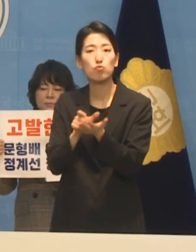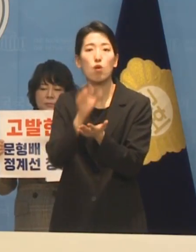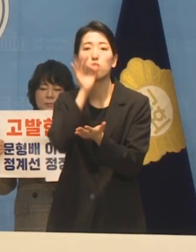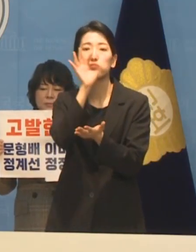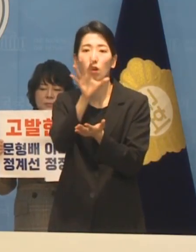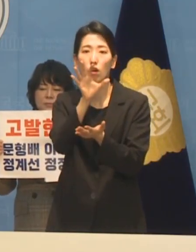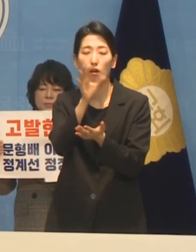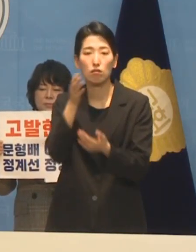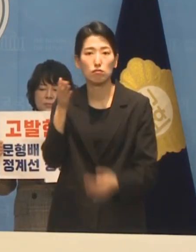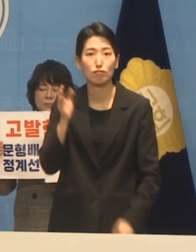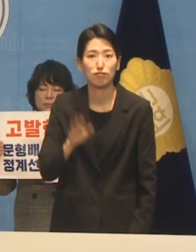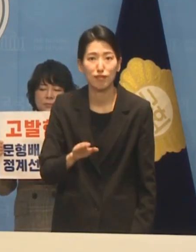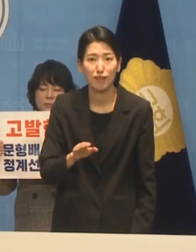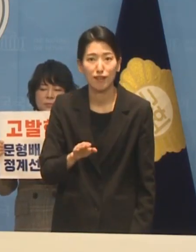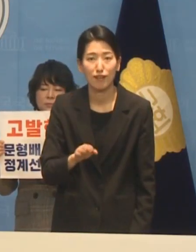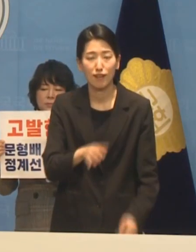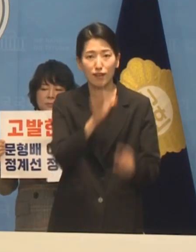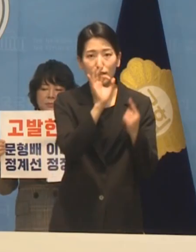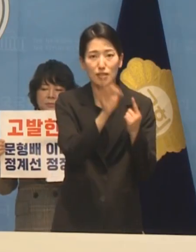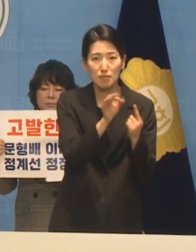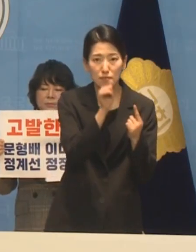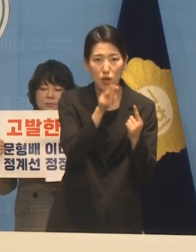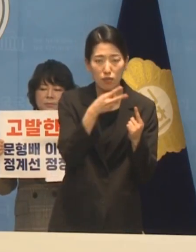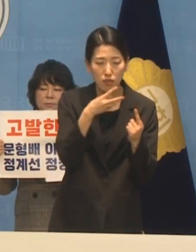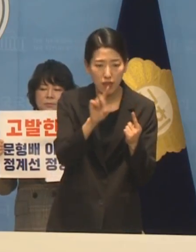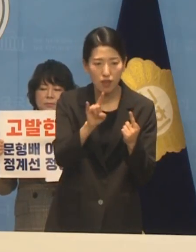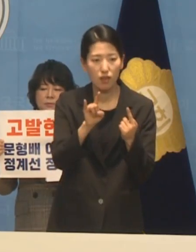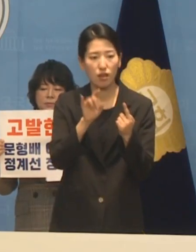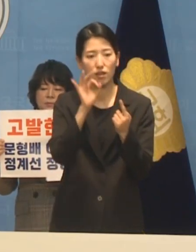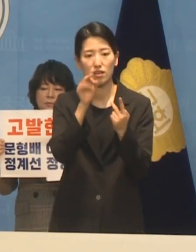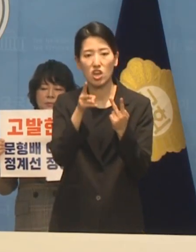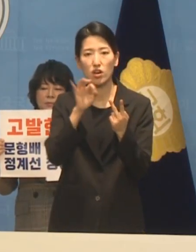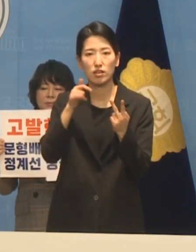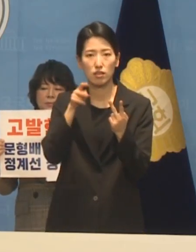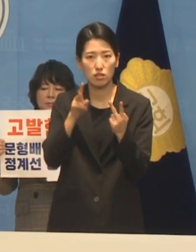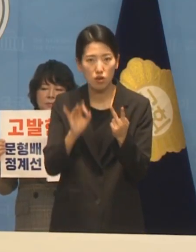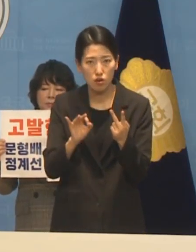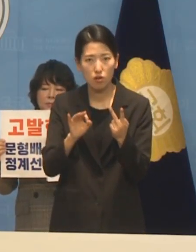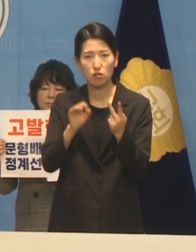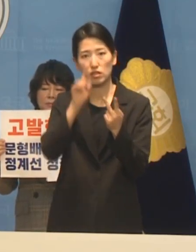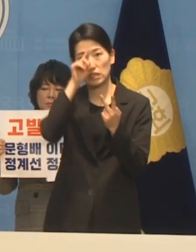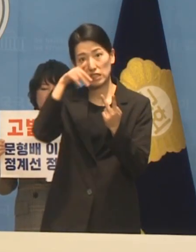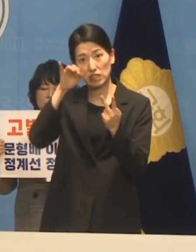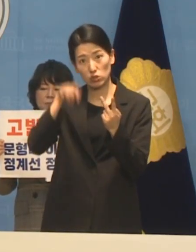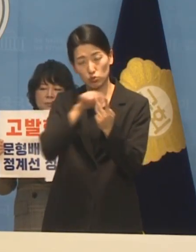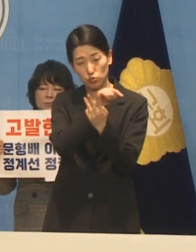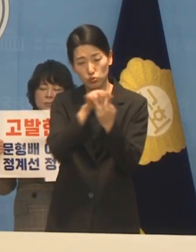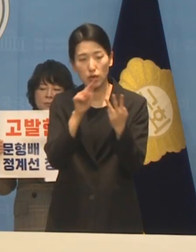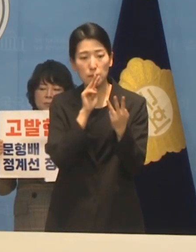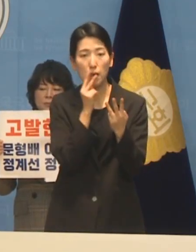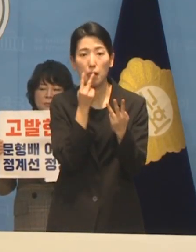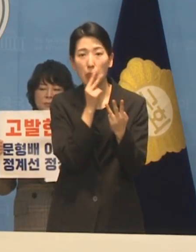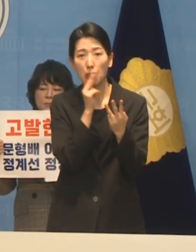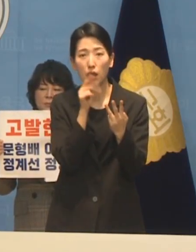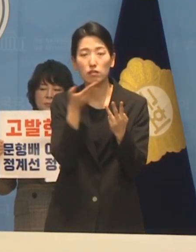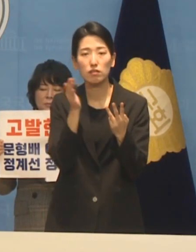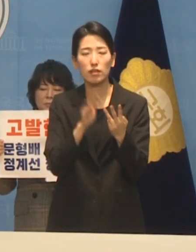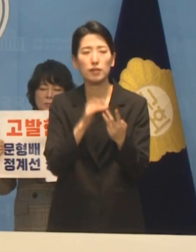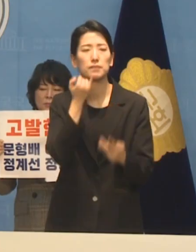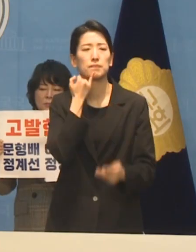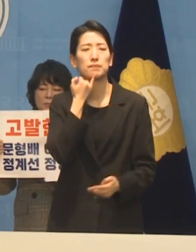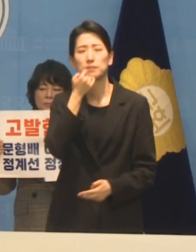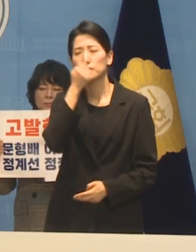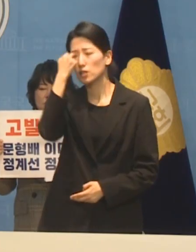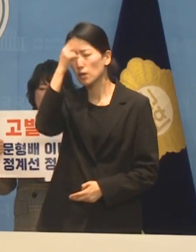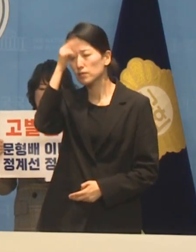여인형 방첩사령관, 김현태 707 특임단장 등 주요 증인의 번복된 증언을 그대로 채택했습니다.